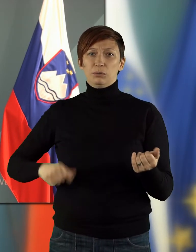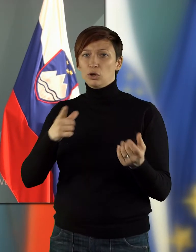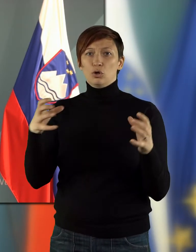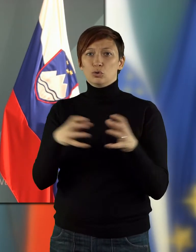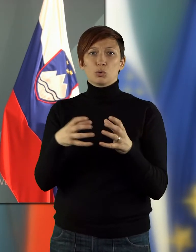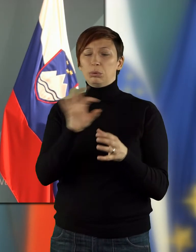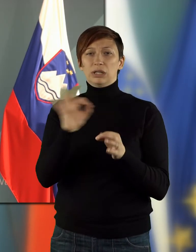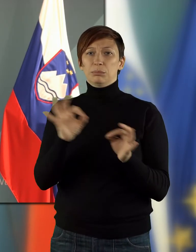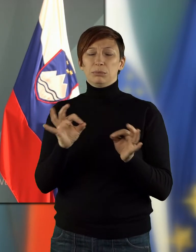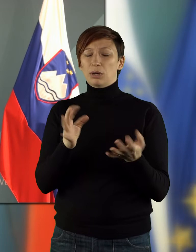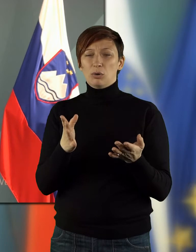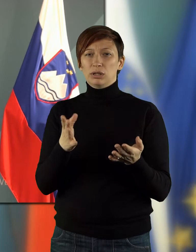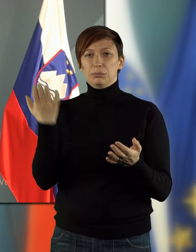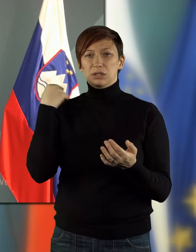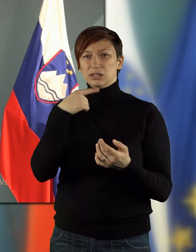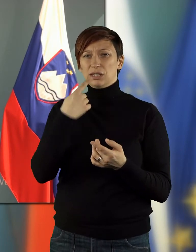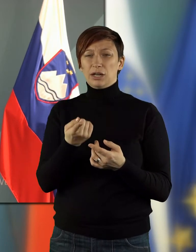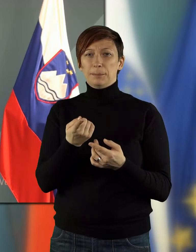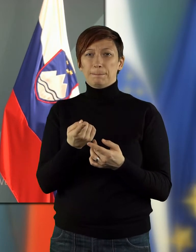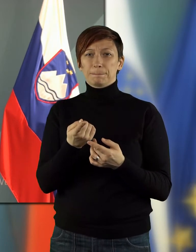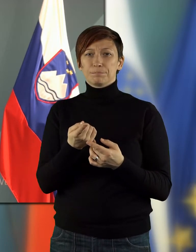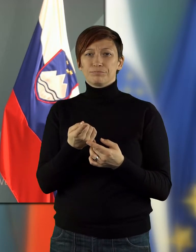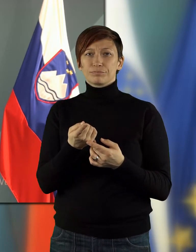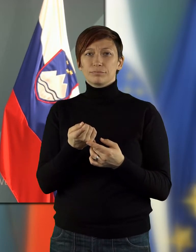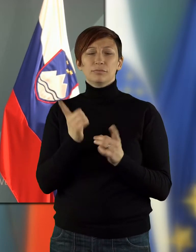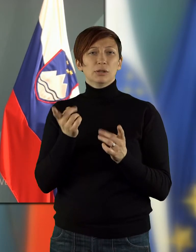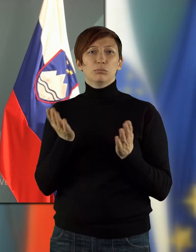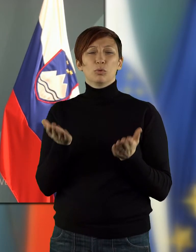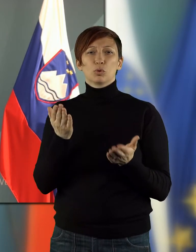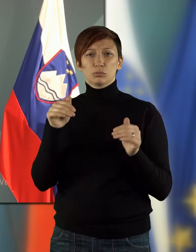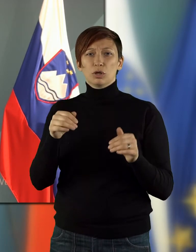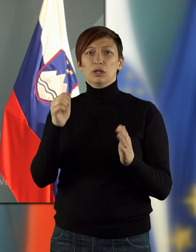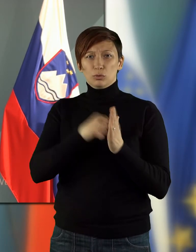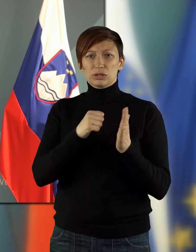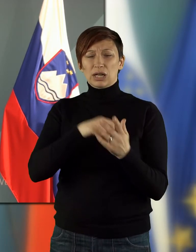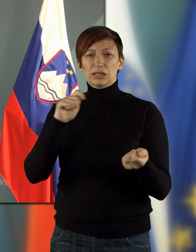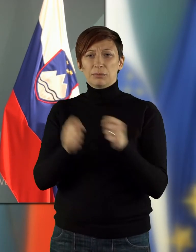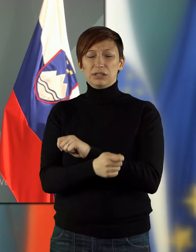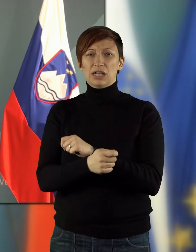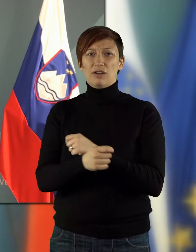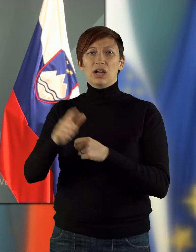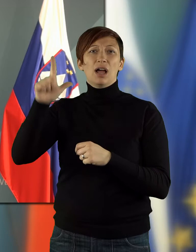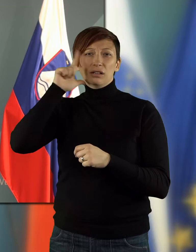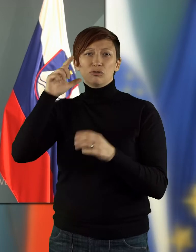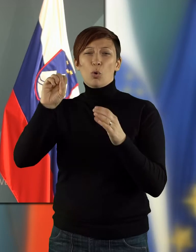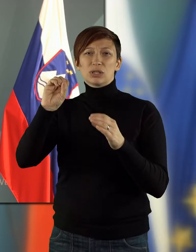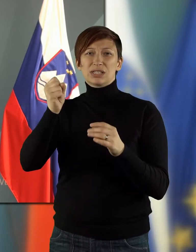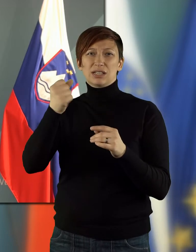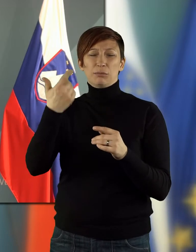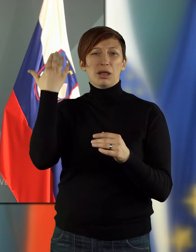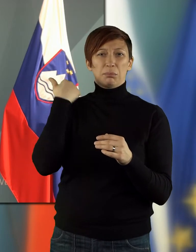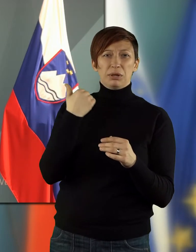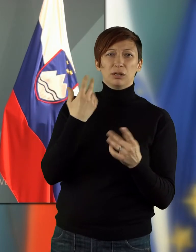zdaj februarja, ko skupina ni bila pripravljena in prej ste dejali, v bistvu bi mogoče morali ustrajati na menjavi načelnika